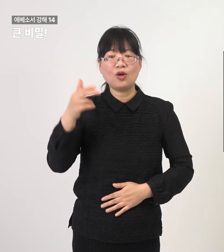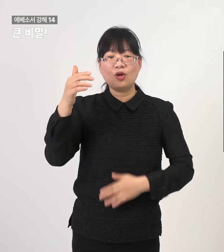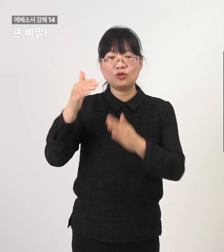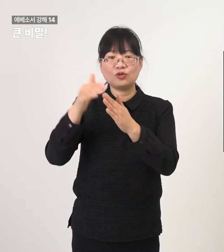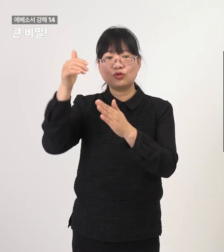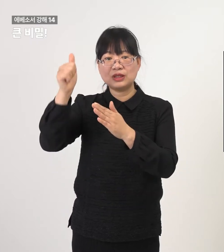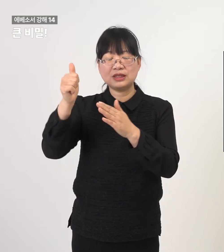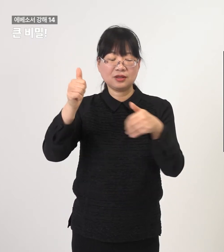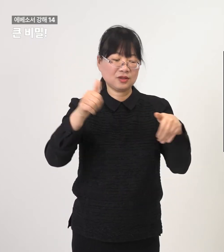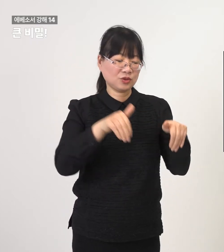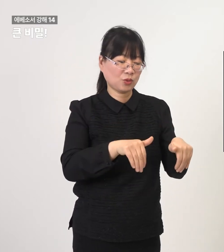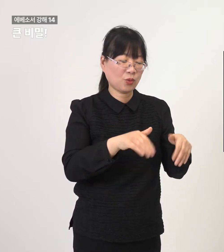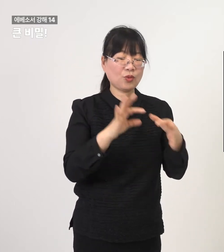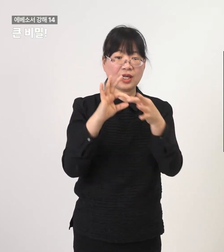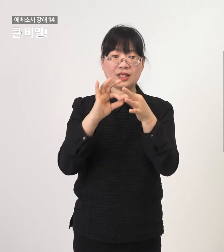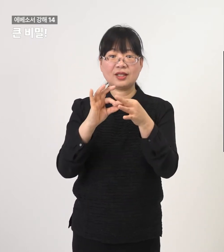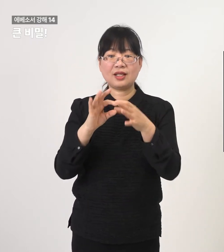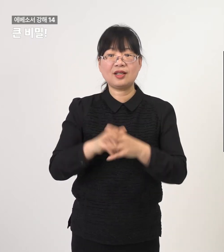관계.